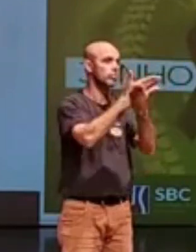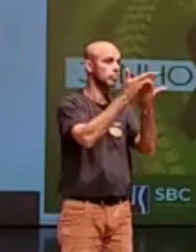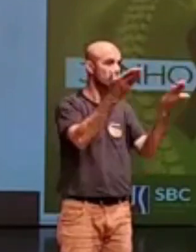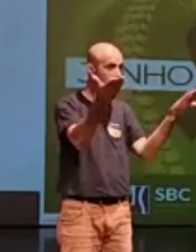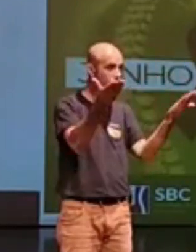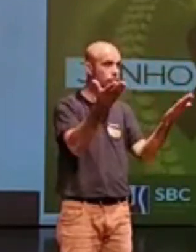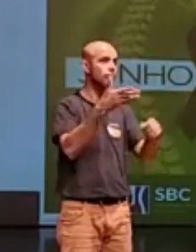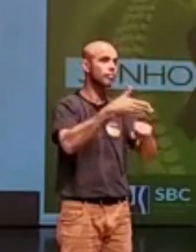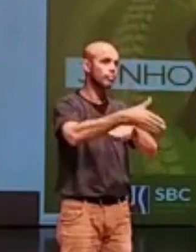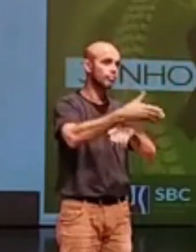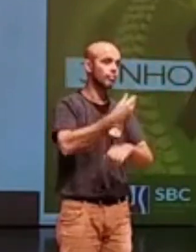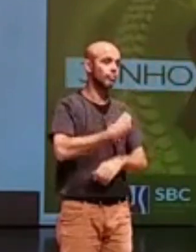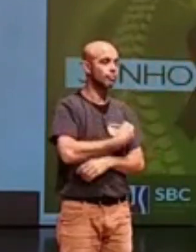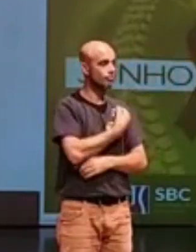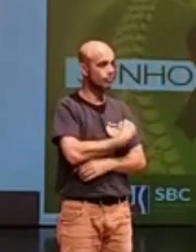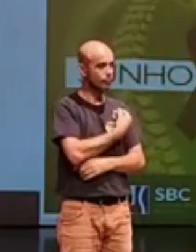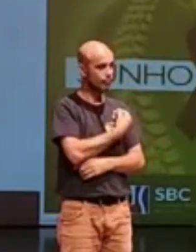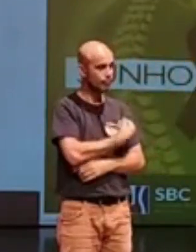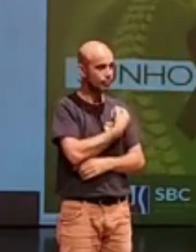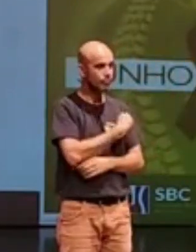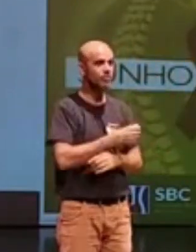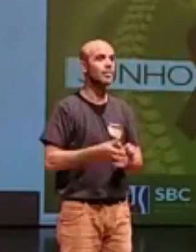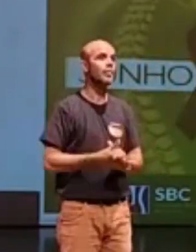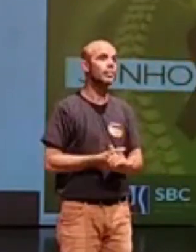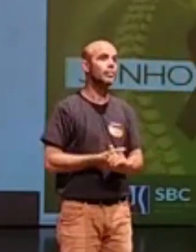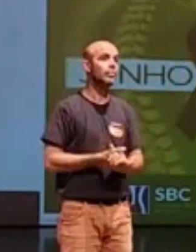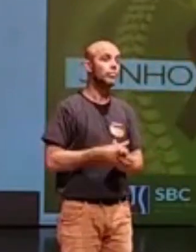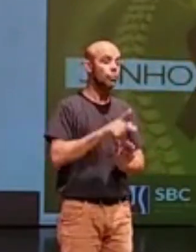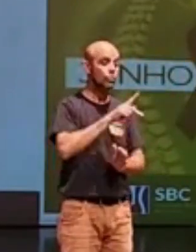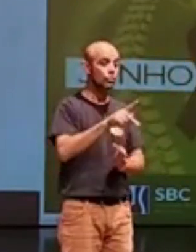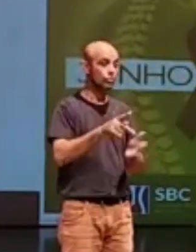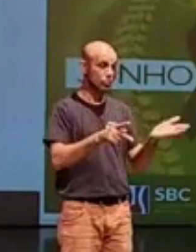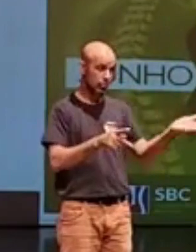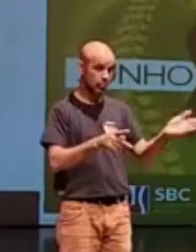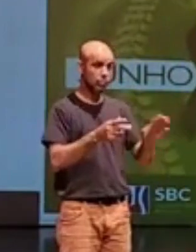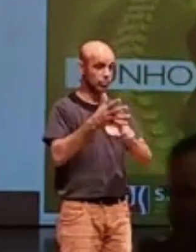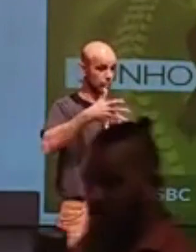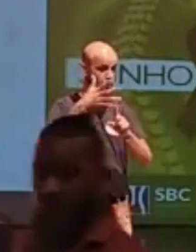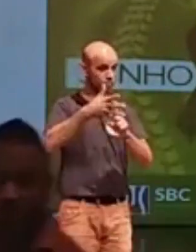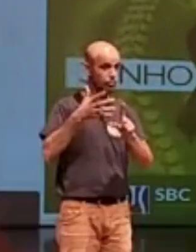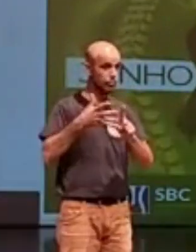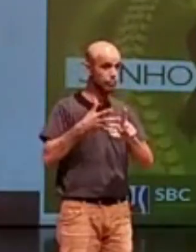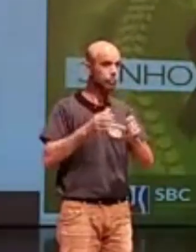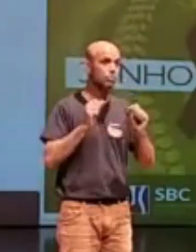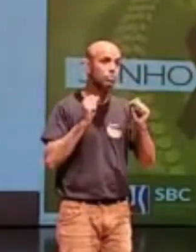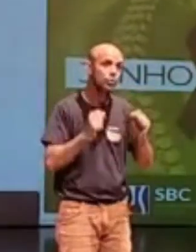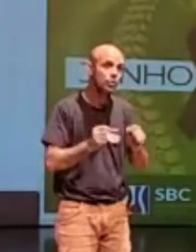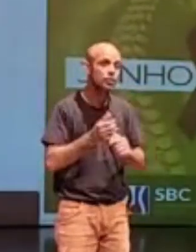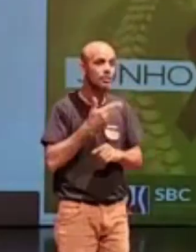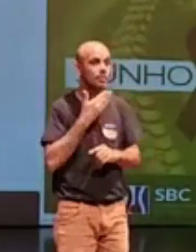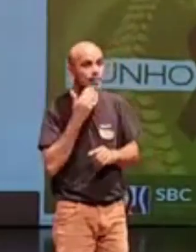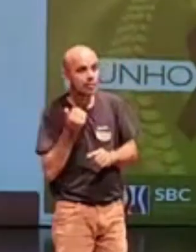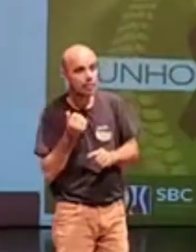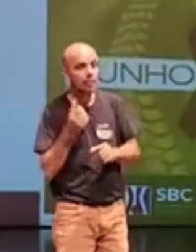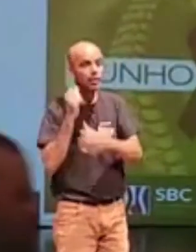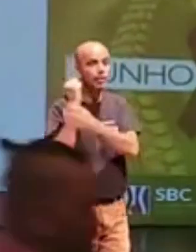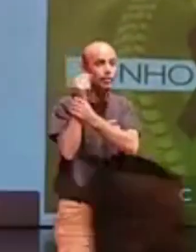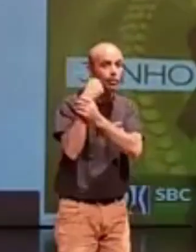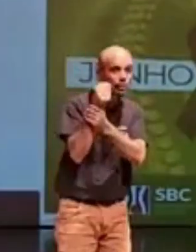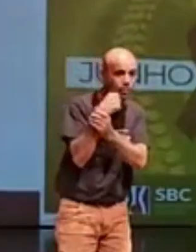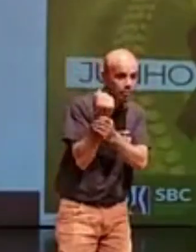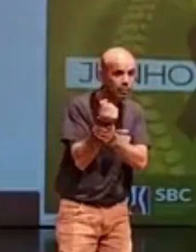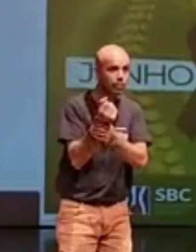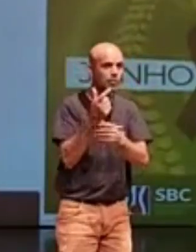a todos que estão aqui presentes, porque, como o professor Robert falou, isso poderia ser facilitado na parte do educador físico.